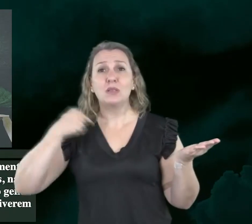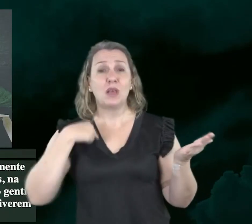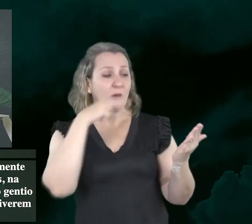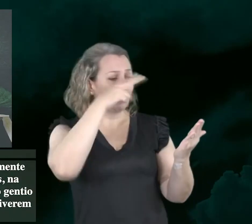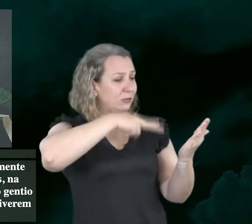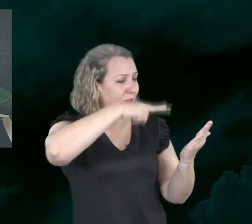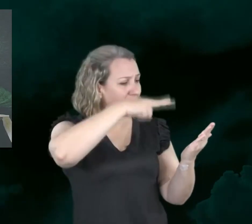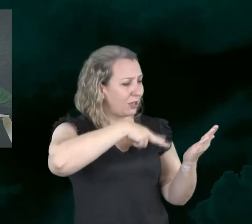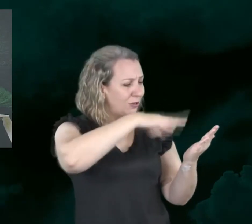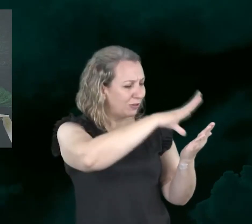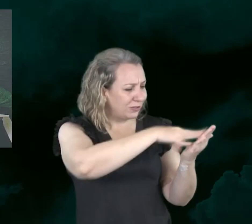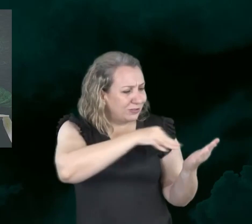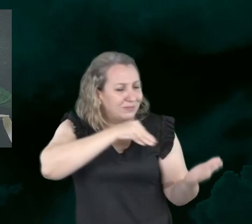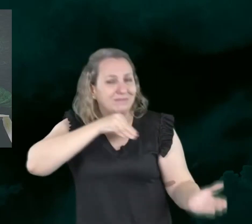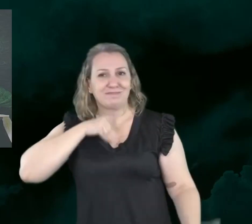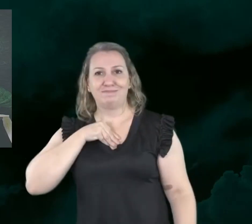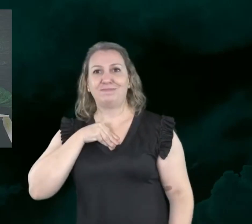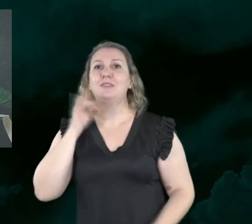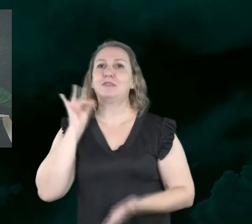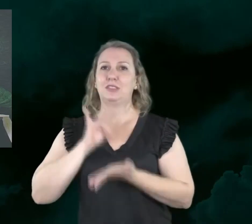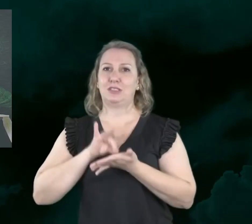1, versículo 13.